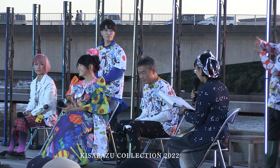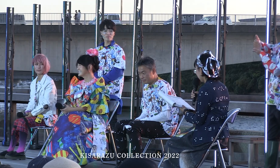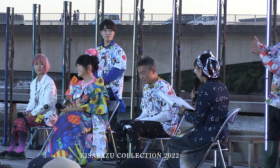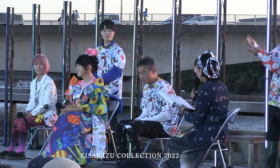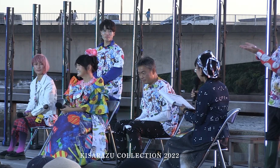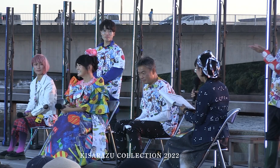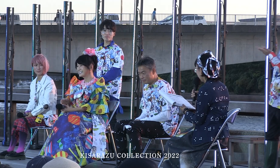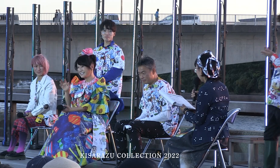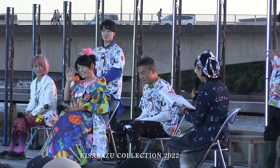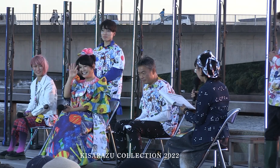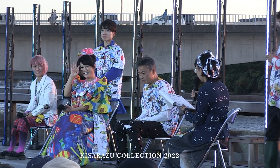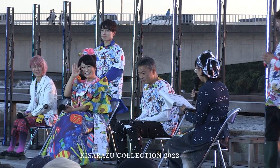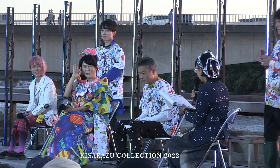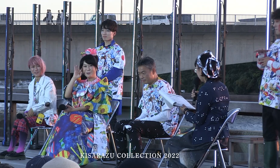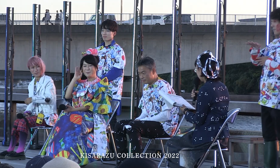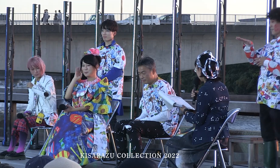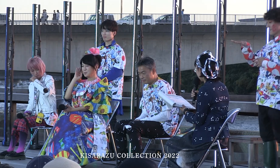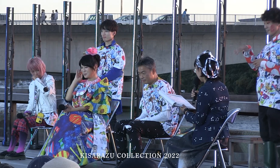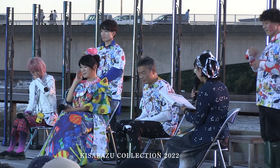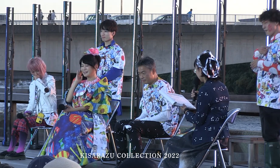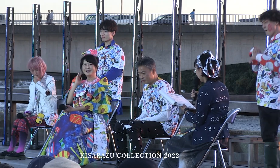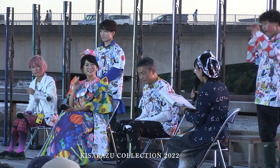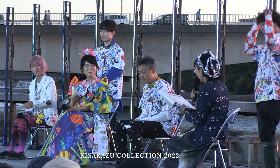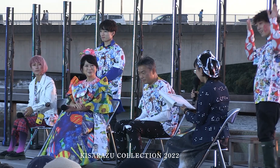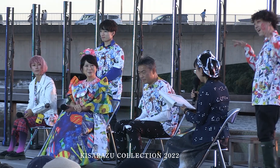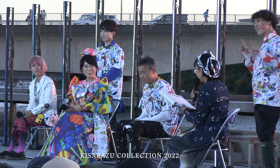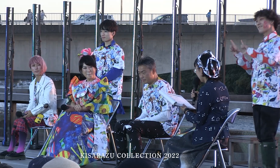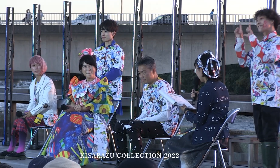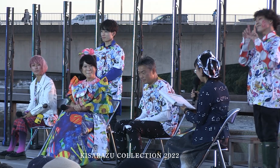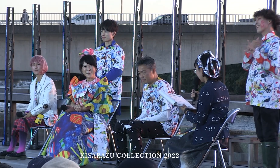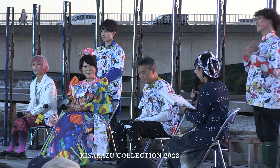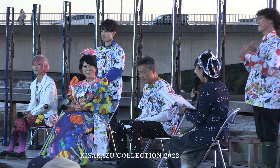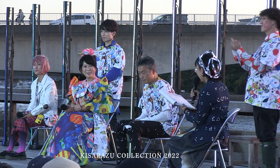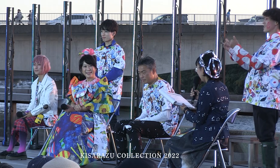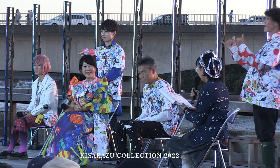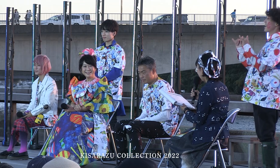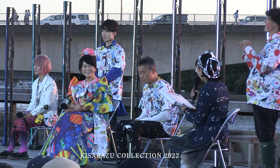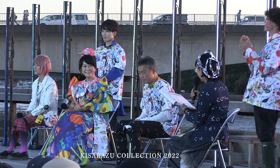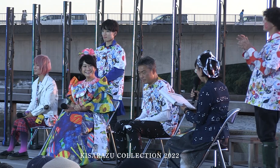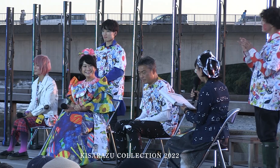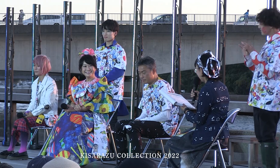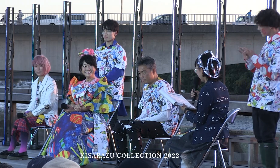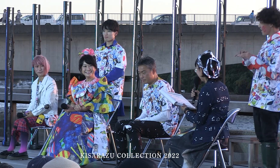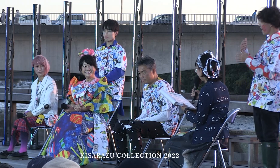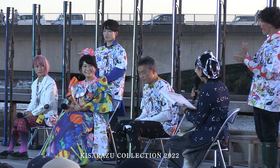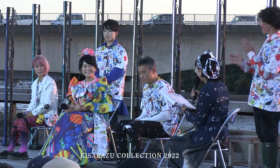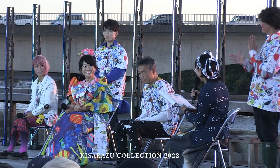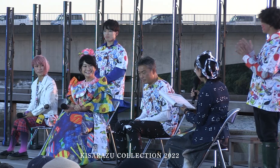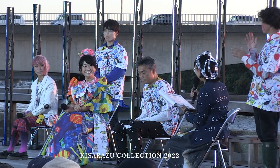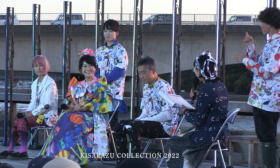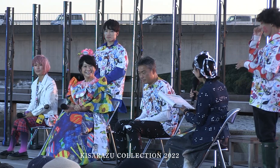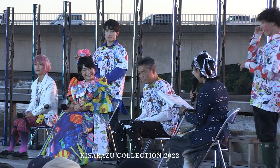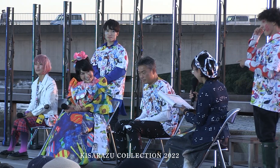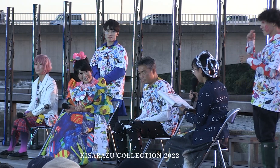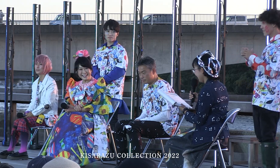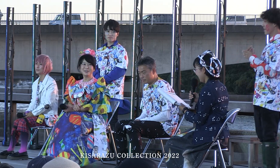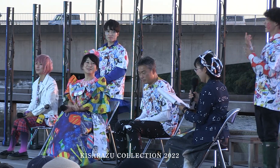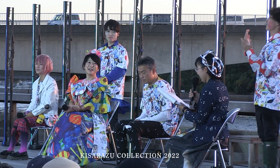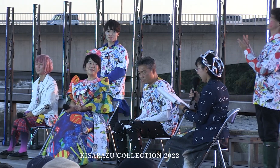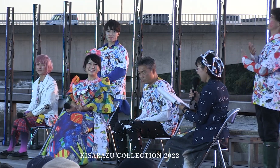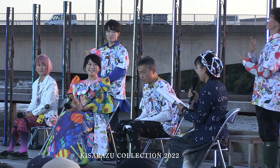聞かせていただき、誰もが心豊かに暮らすことのできる社会について改めて考えるきっかけとなりました